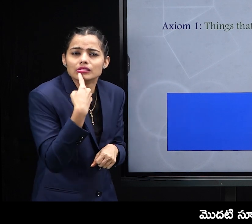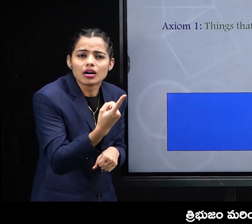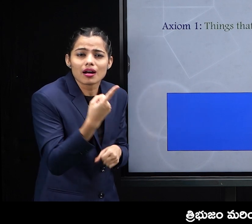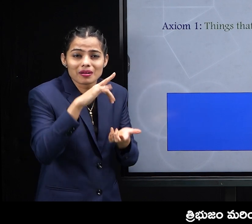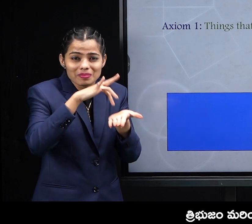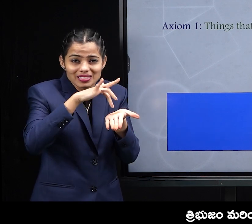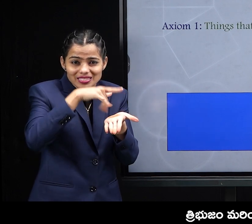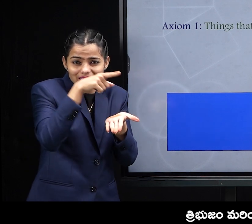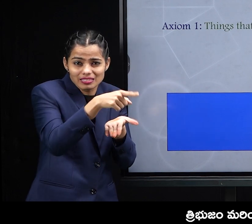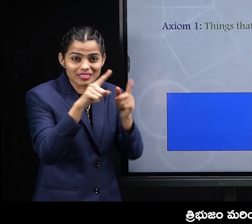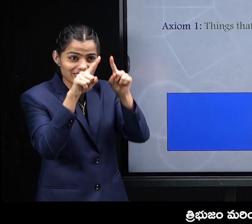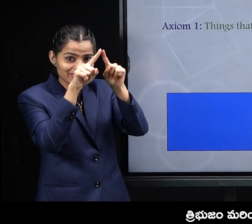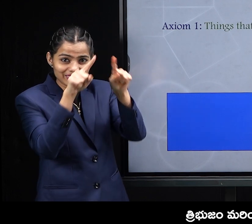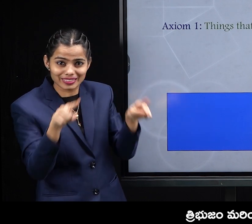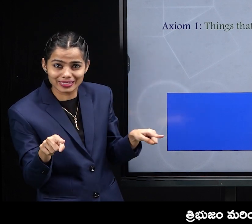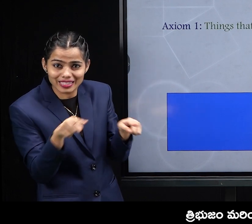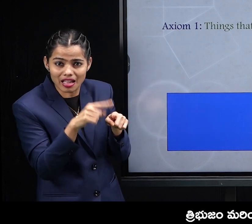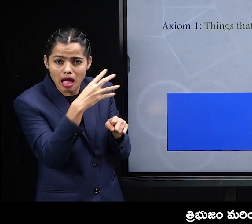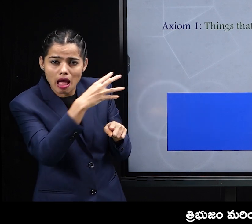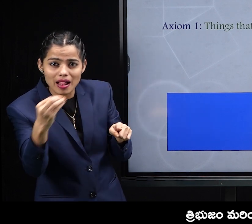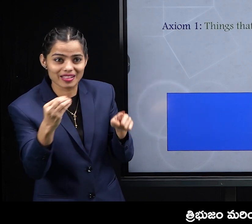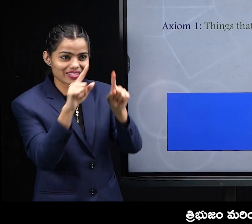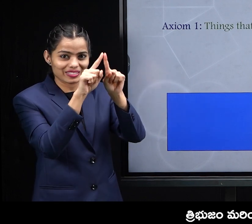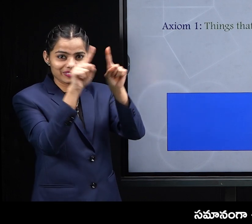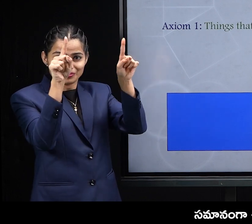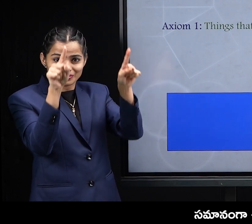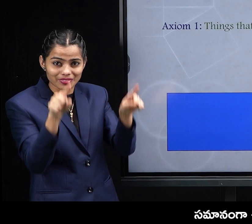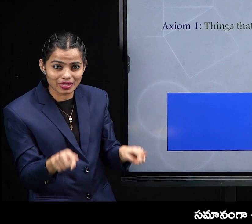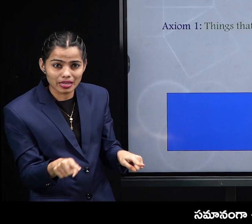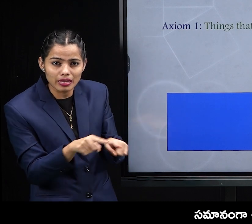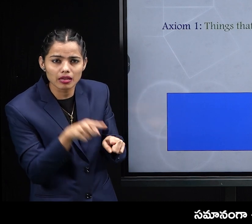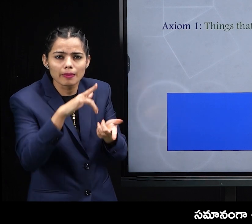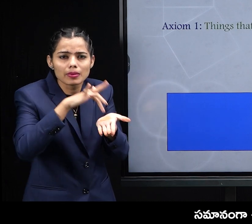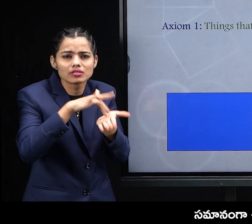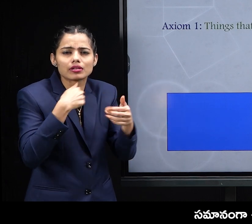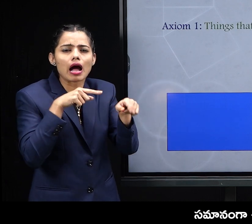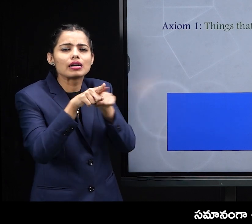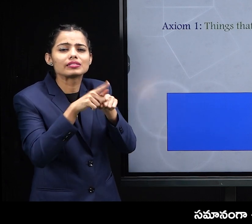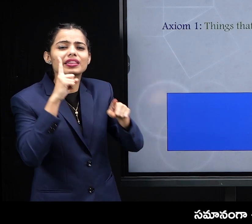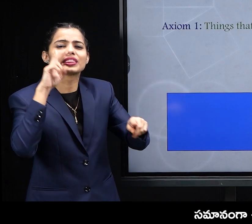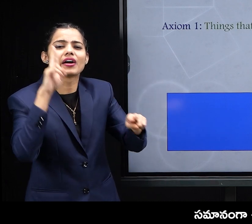త్రిబుజం మరియు చత్రస్రం యోక్క వఈసాల్యం సామానంగా ఉంటుందని మనం చెప్పగలం